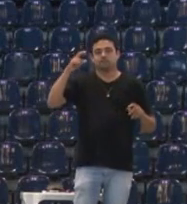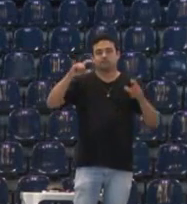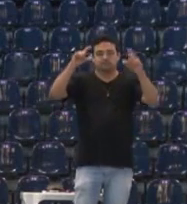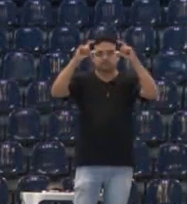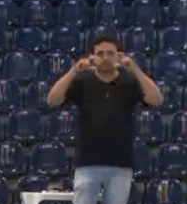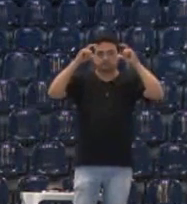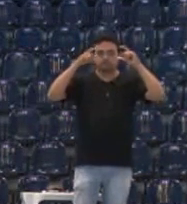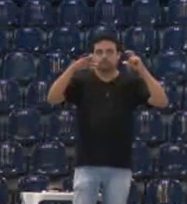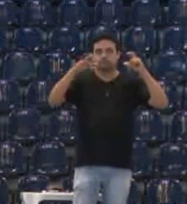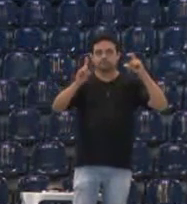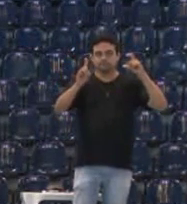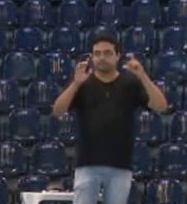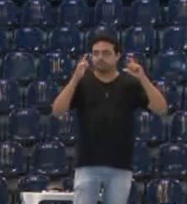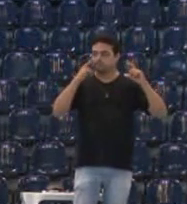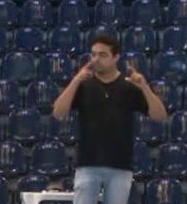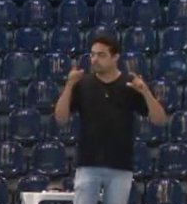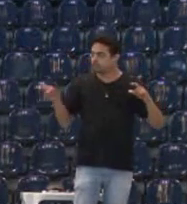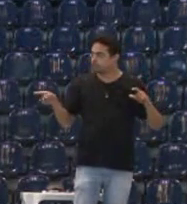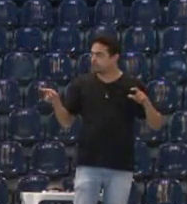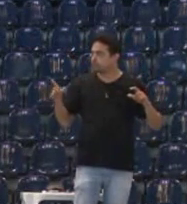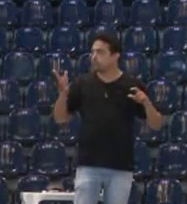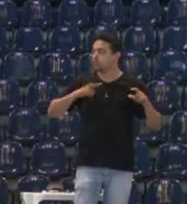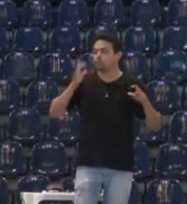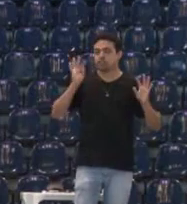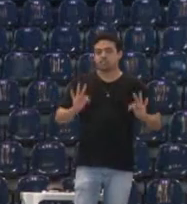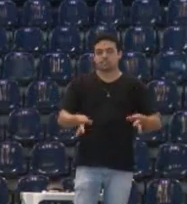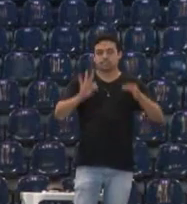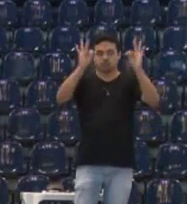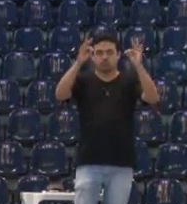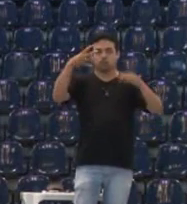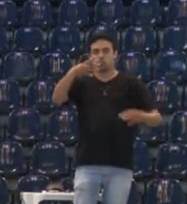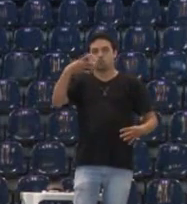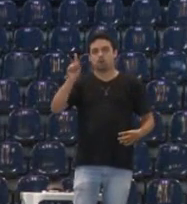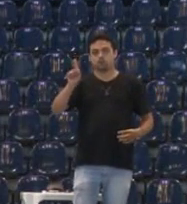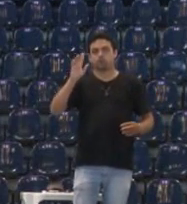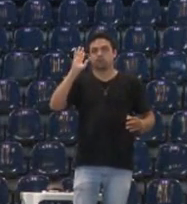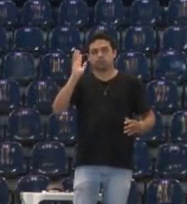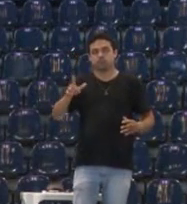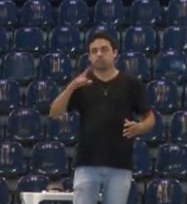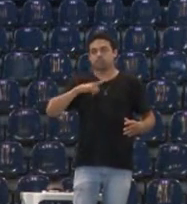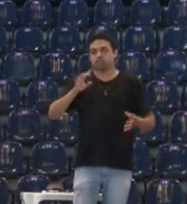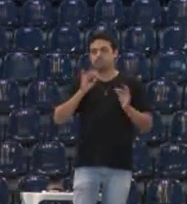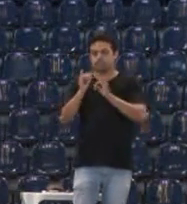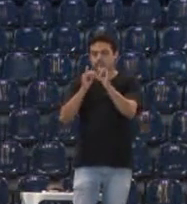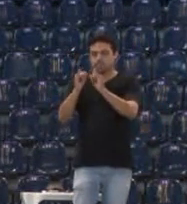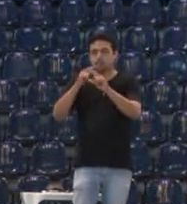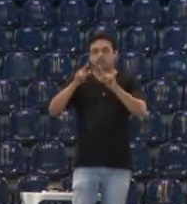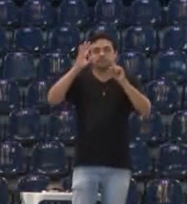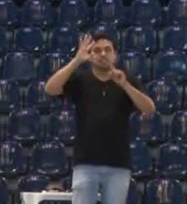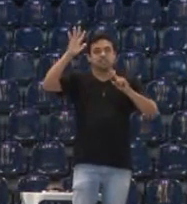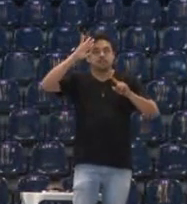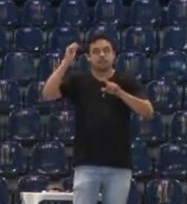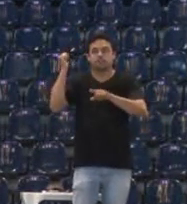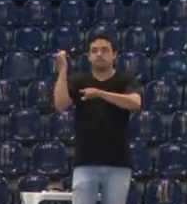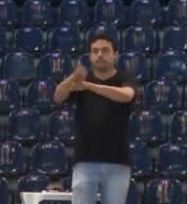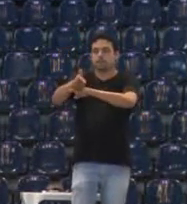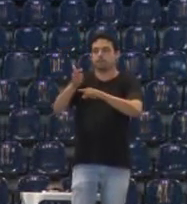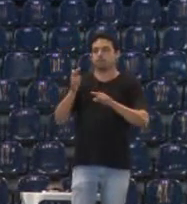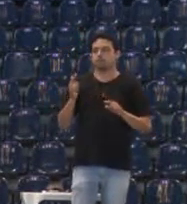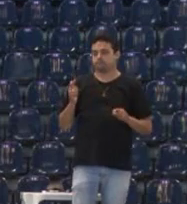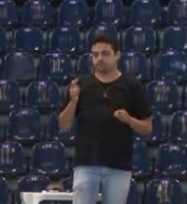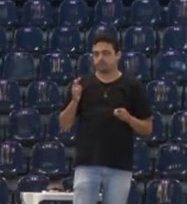do bei e eu sei que nós já temos tecnologia 4g mas a sua imaginação e da melhor